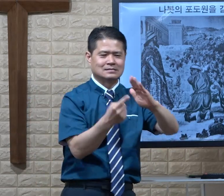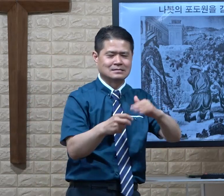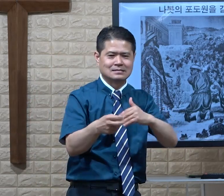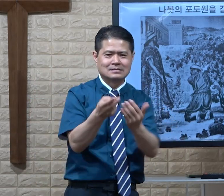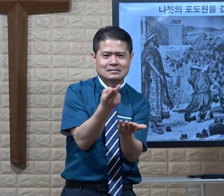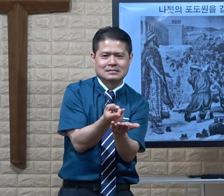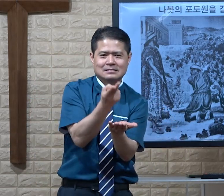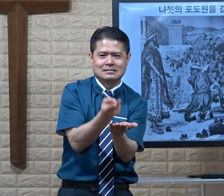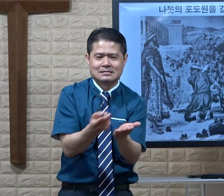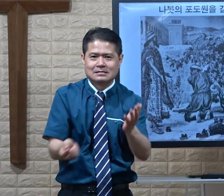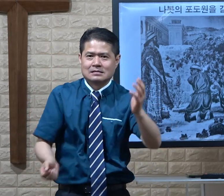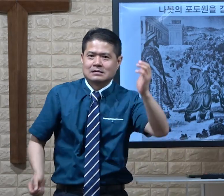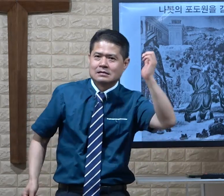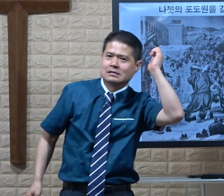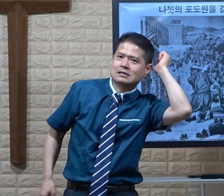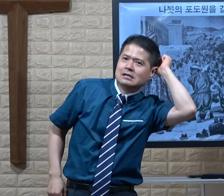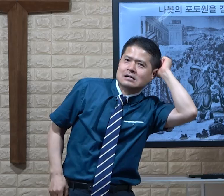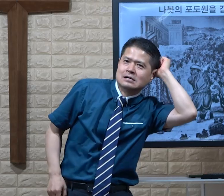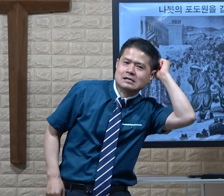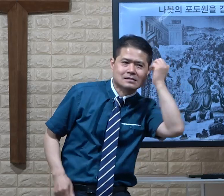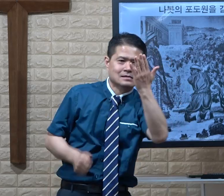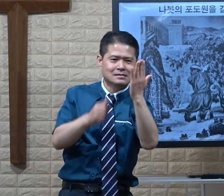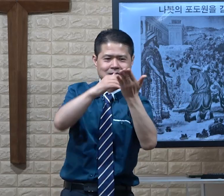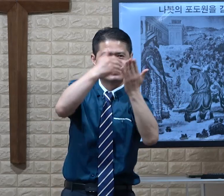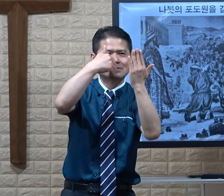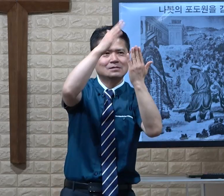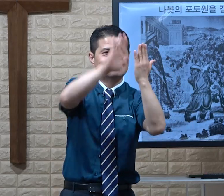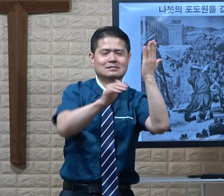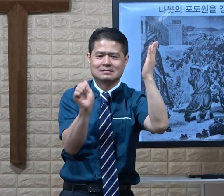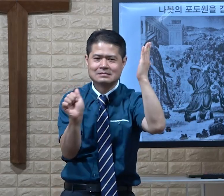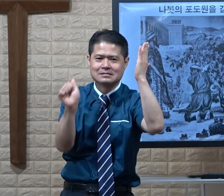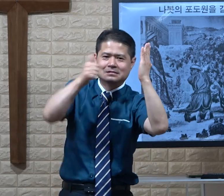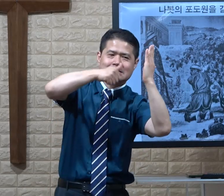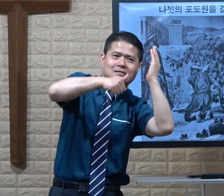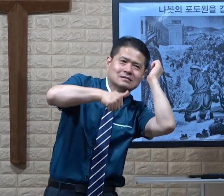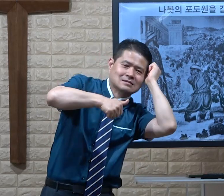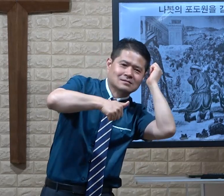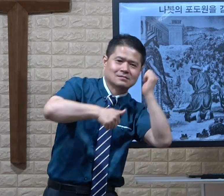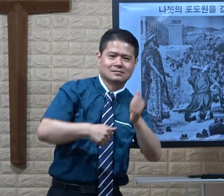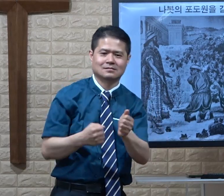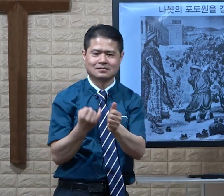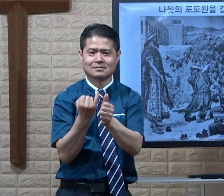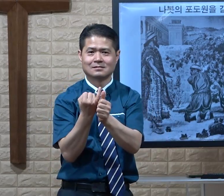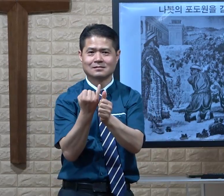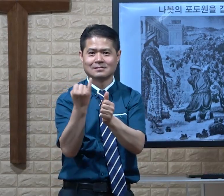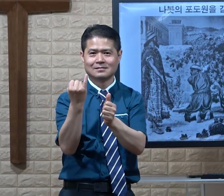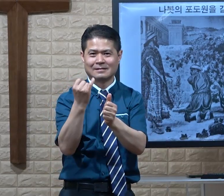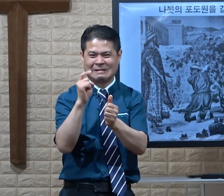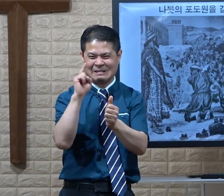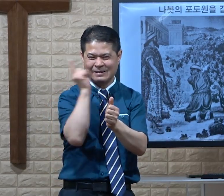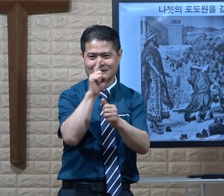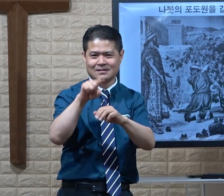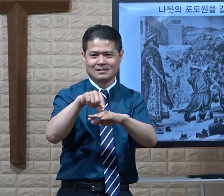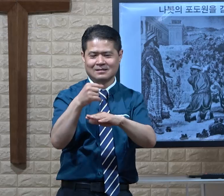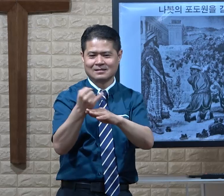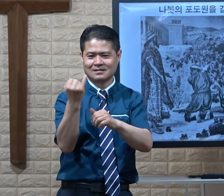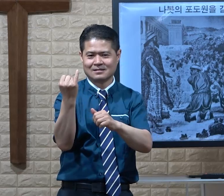다시 자신의 왕궁으로 돌아왔고 잠을 자지 못했습니다. 집에 들어와서 잠을 자지 못하자